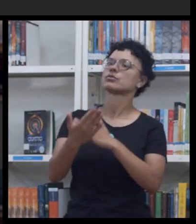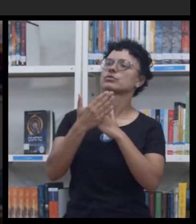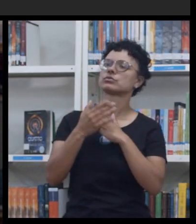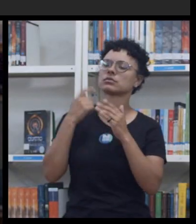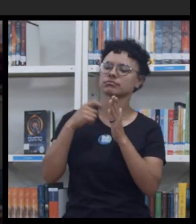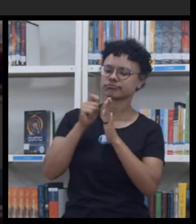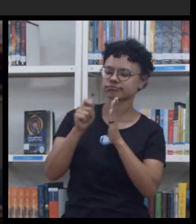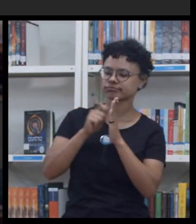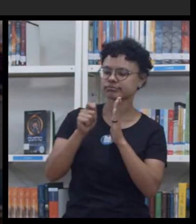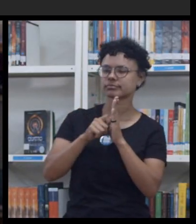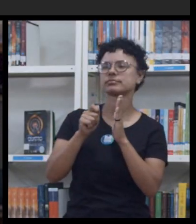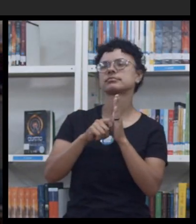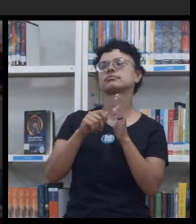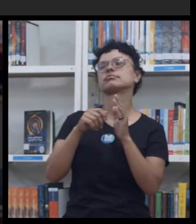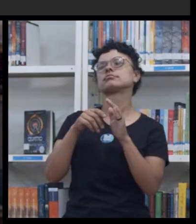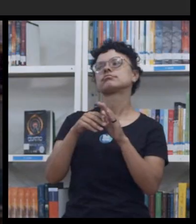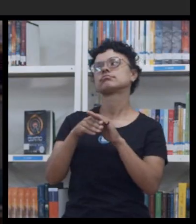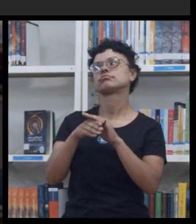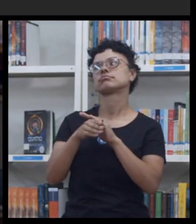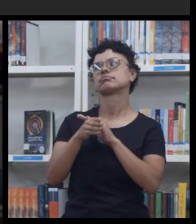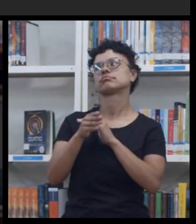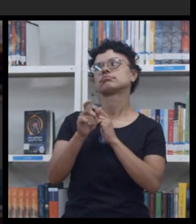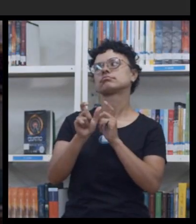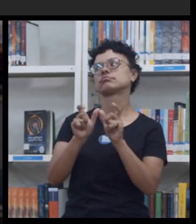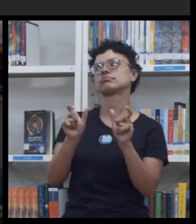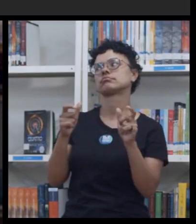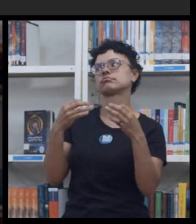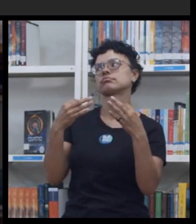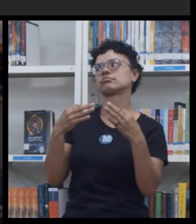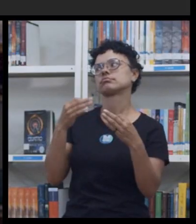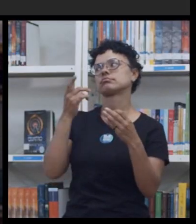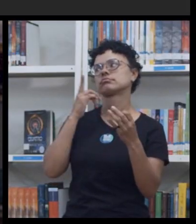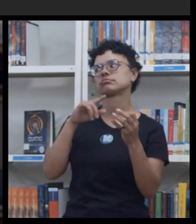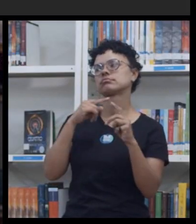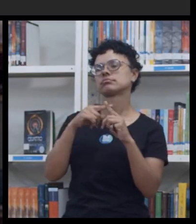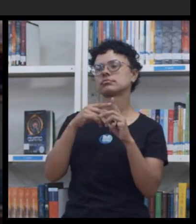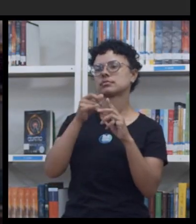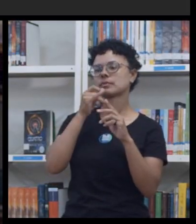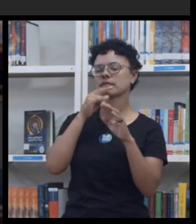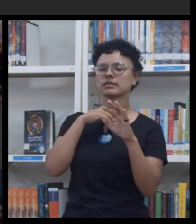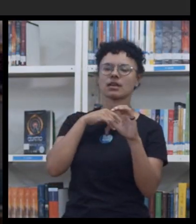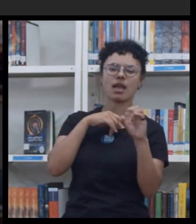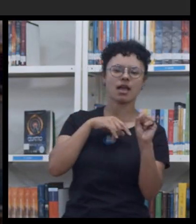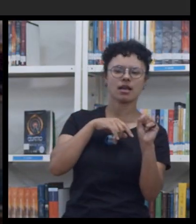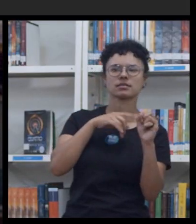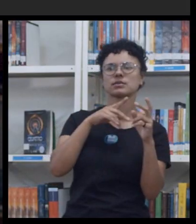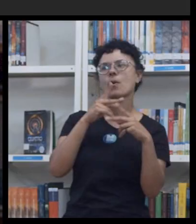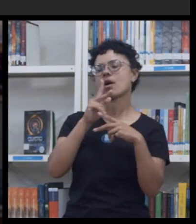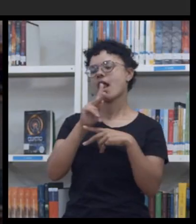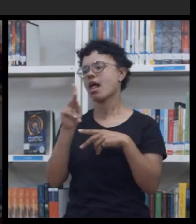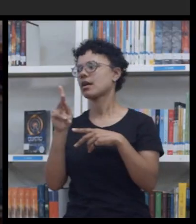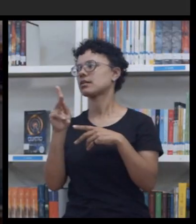o conjunto das pessoas a acostumarem a ler melhor. Porque agora é S, é K, é